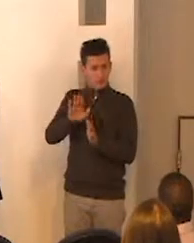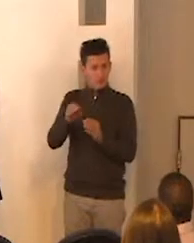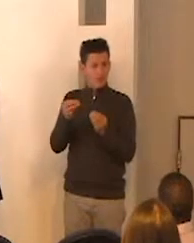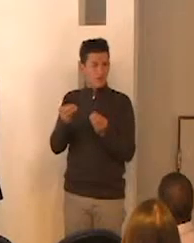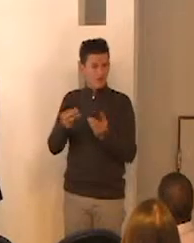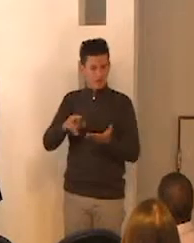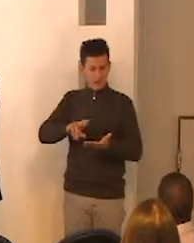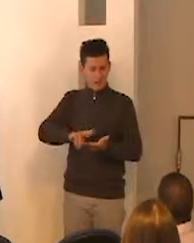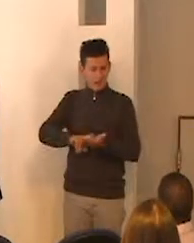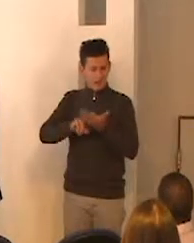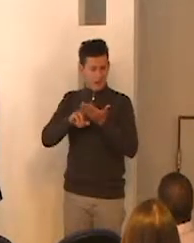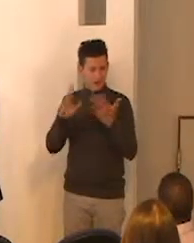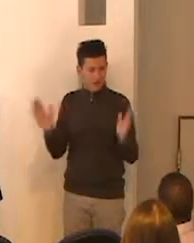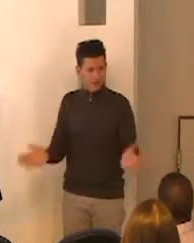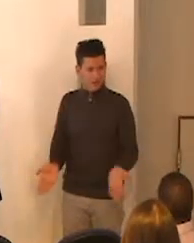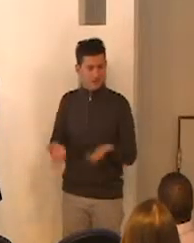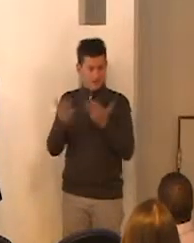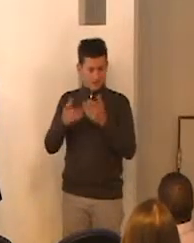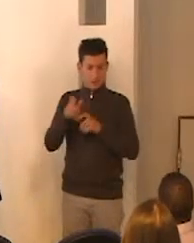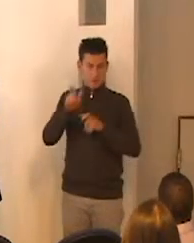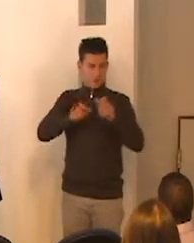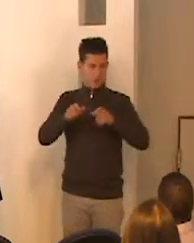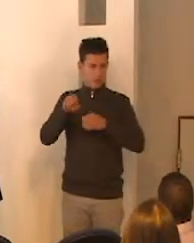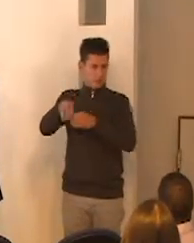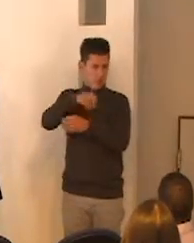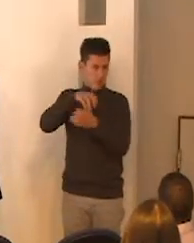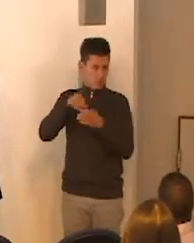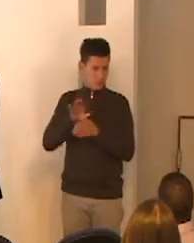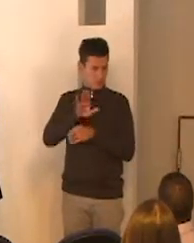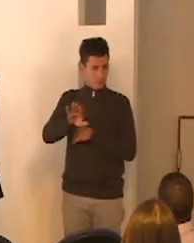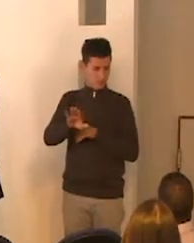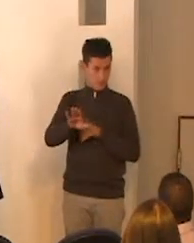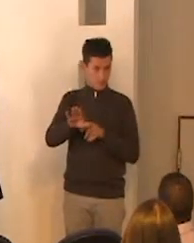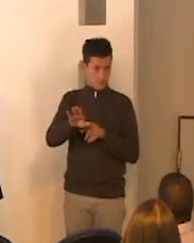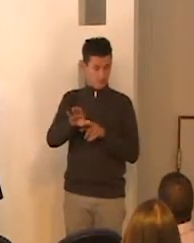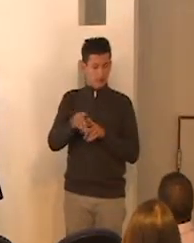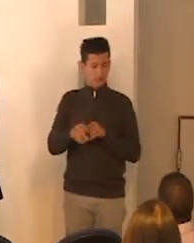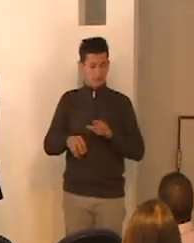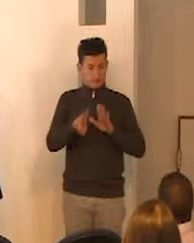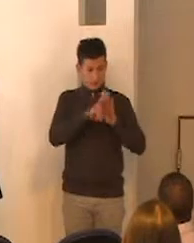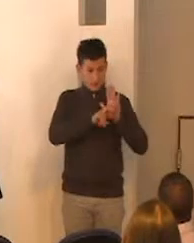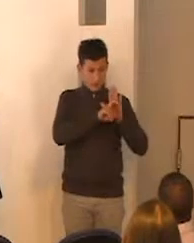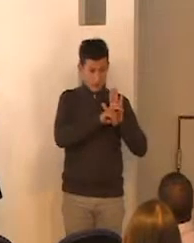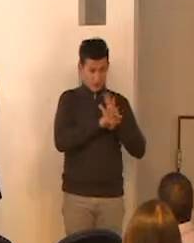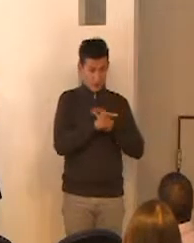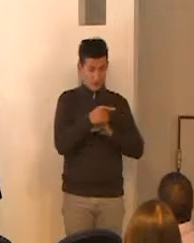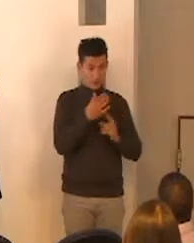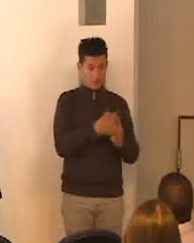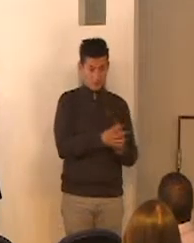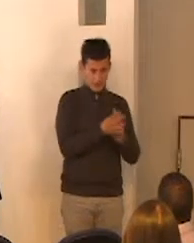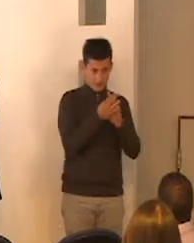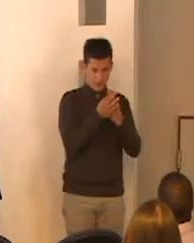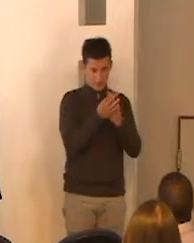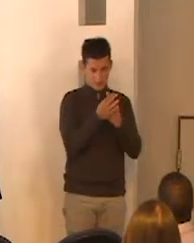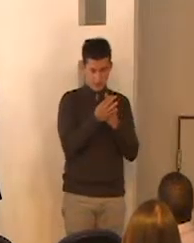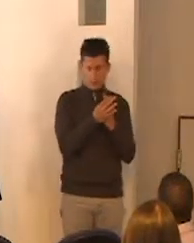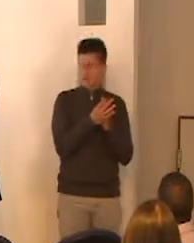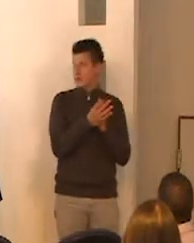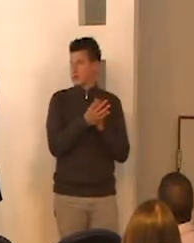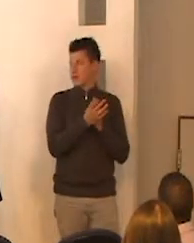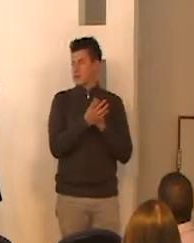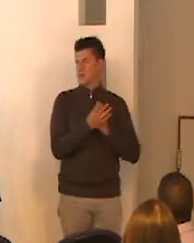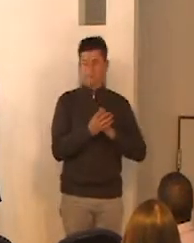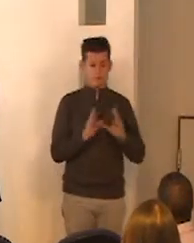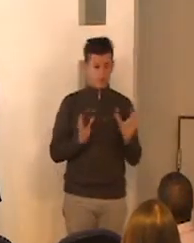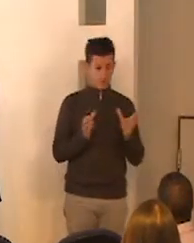para la mejoría de este tipo de poblaciones. En el marco de la especialización, el